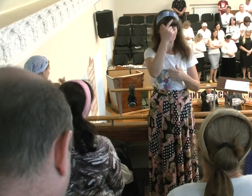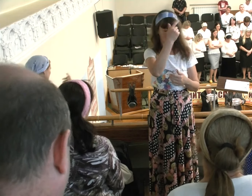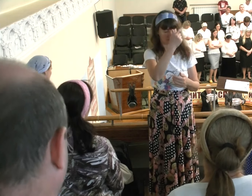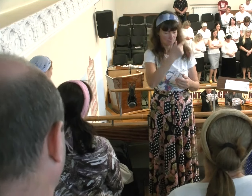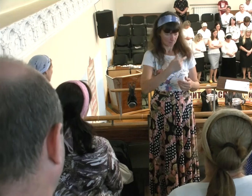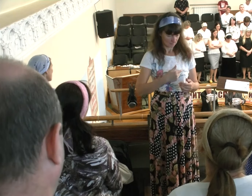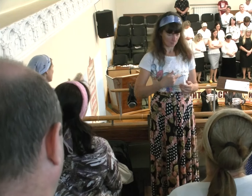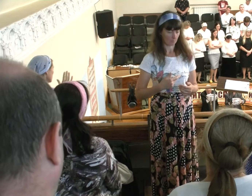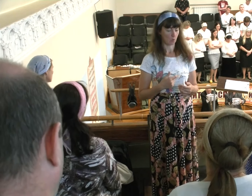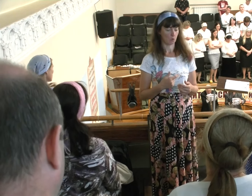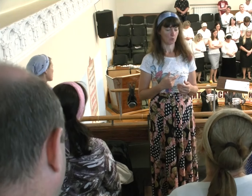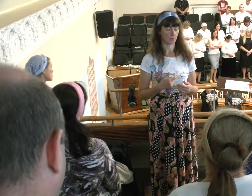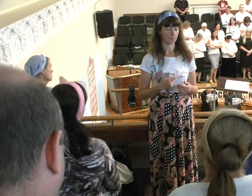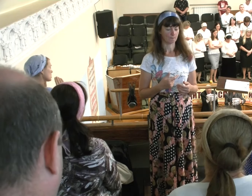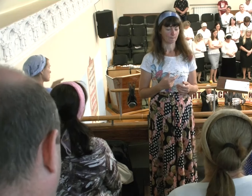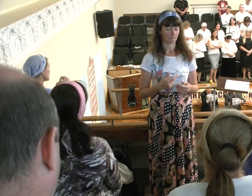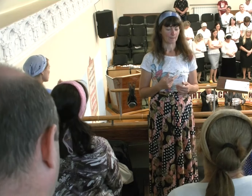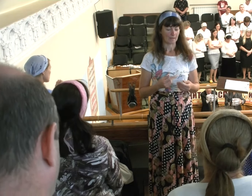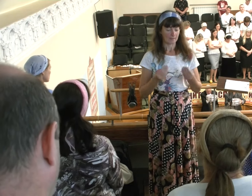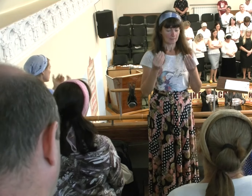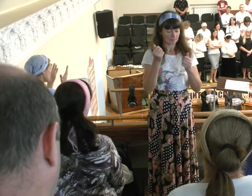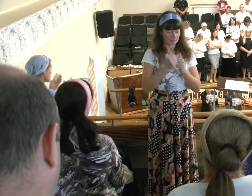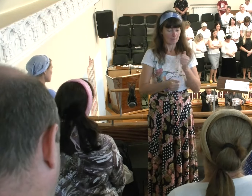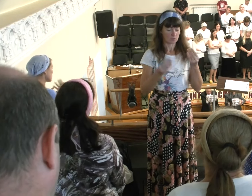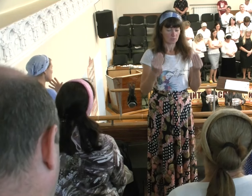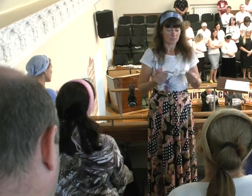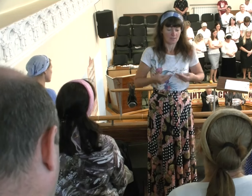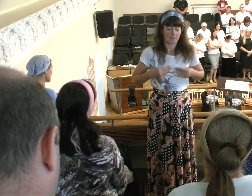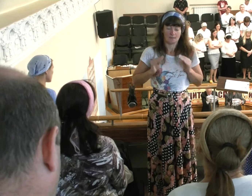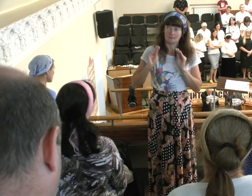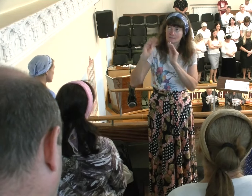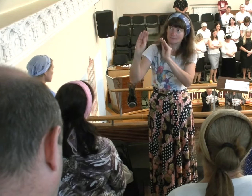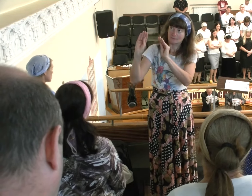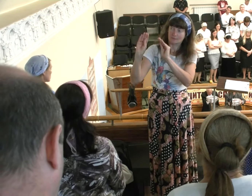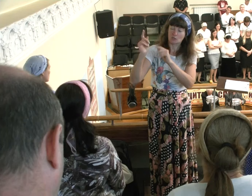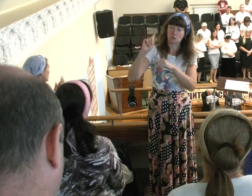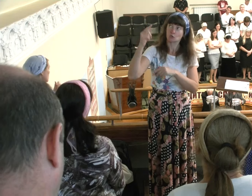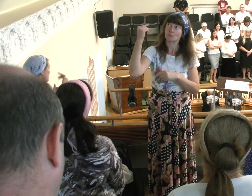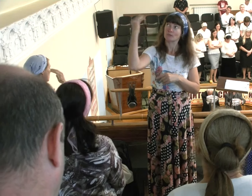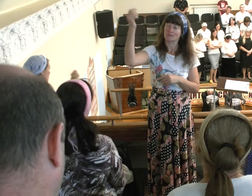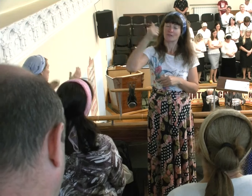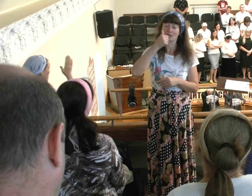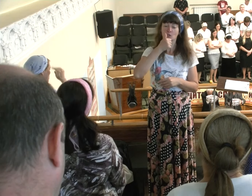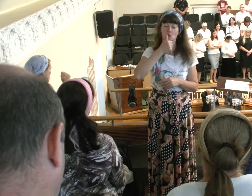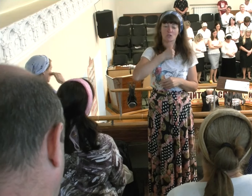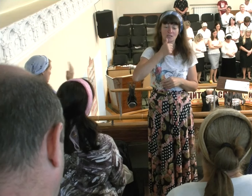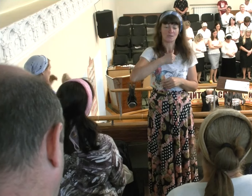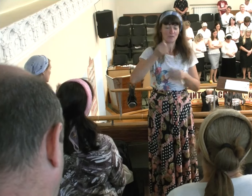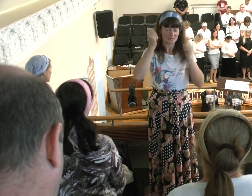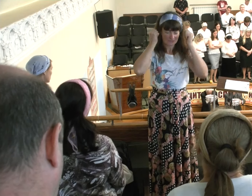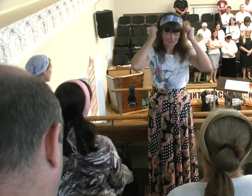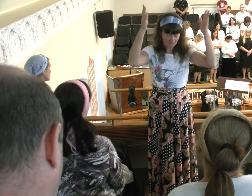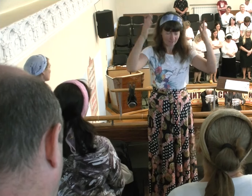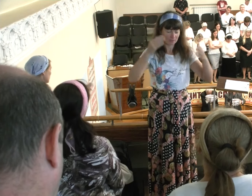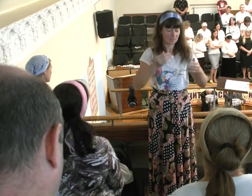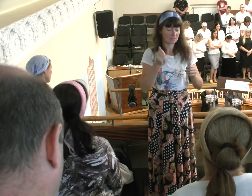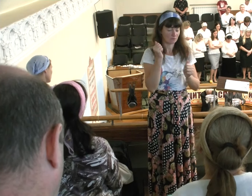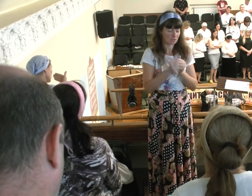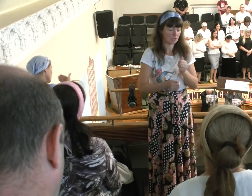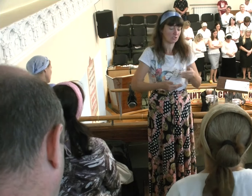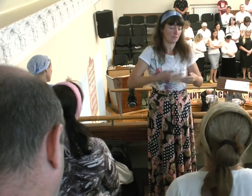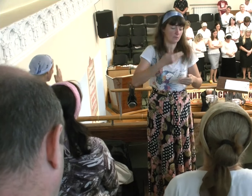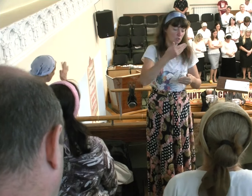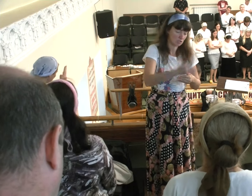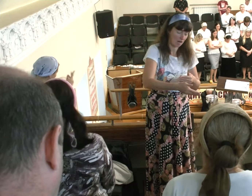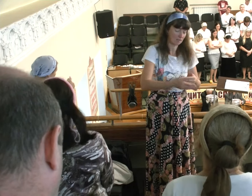Боже, посвящать каждый день своей жизни тому, чтобы имя Твое славилось в каждом нашем шаге, в каждой мысли